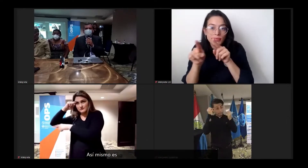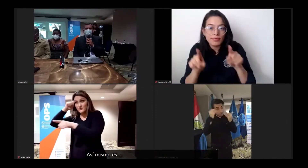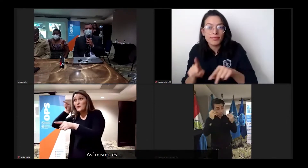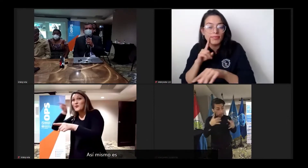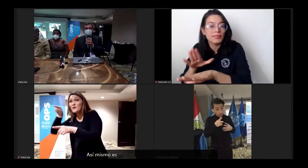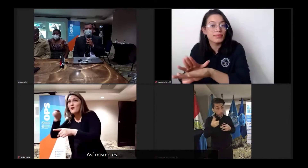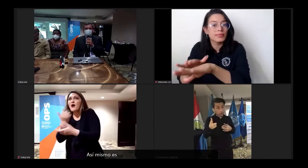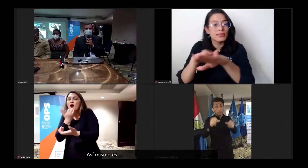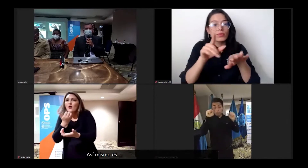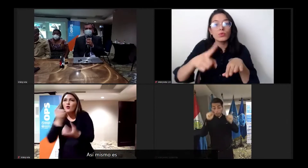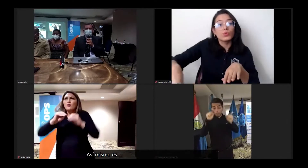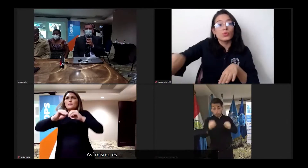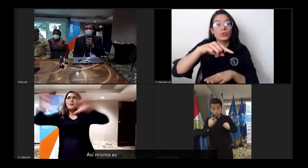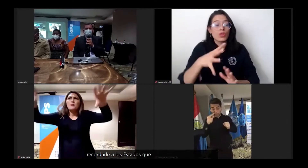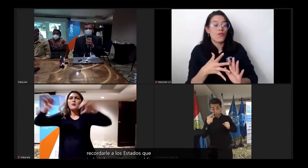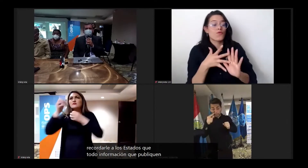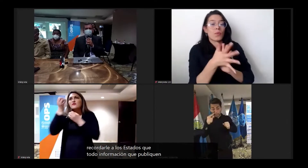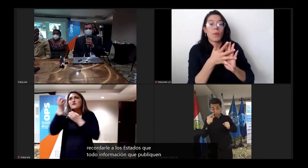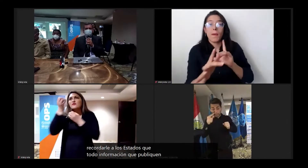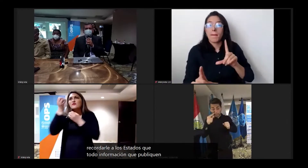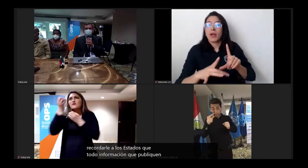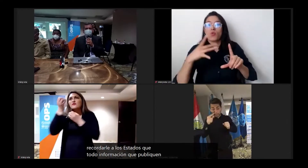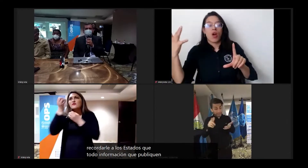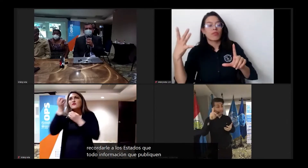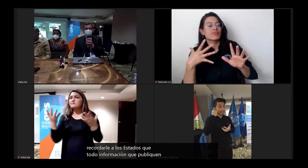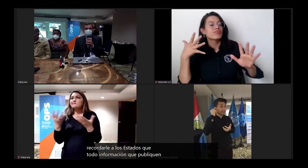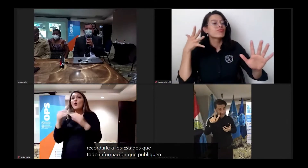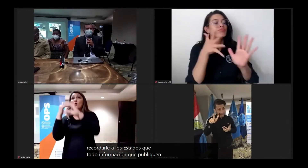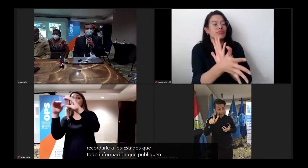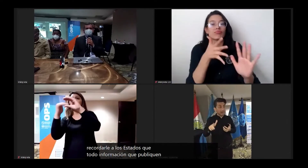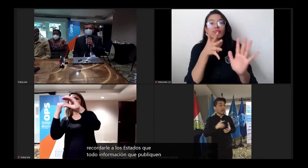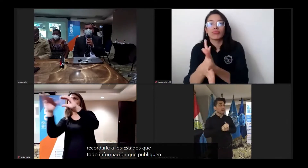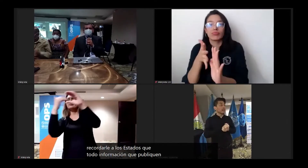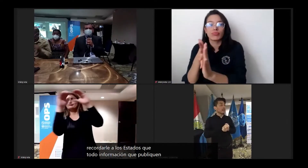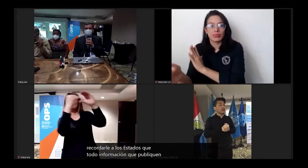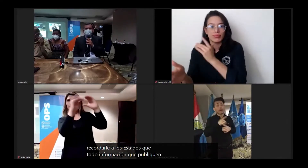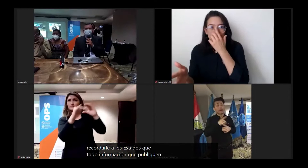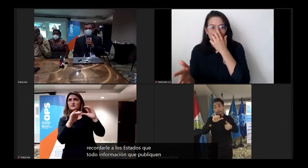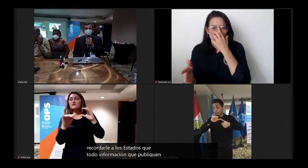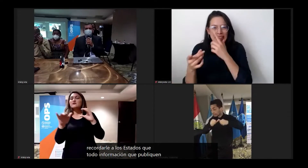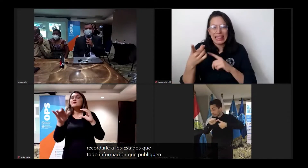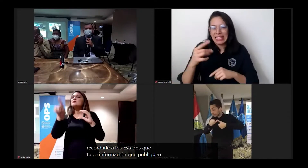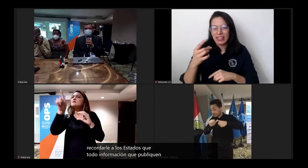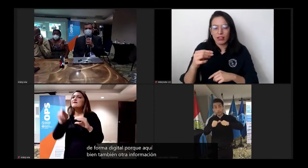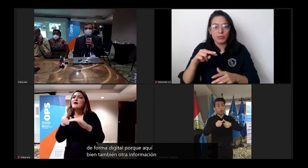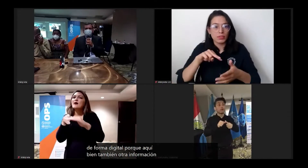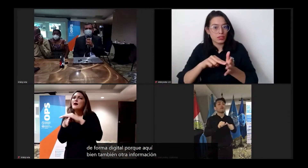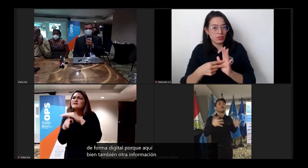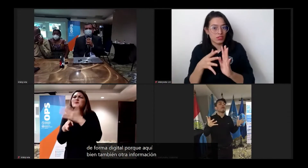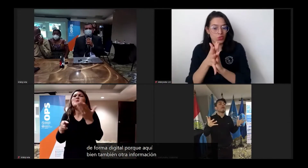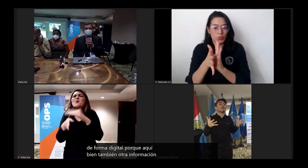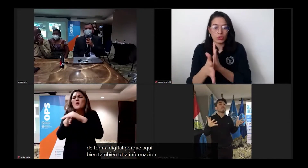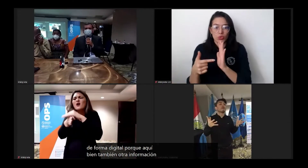de forma digital, porque aquí viene también otra información, que la accesibilidad no solamente